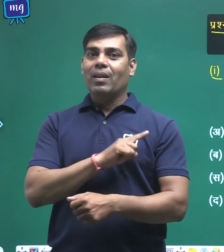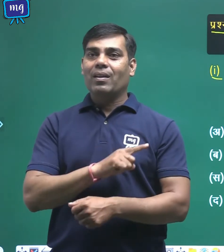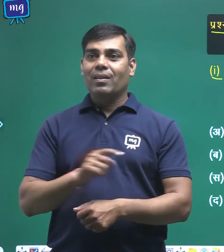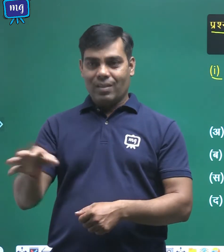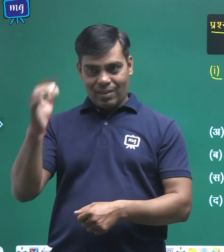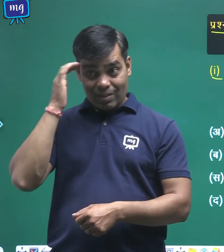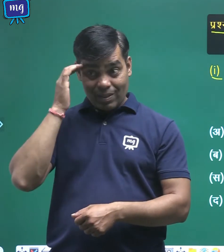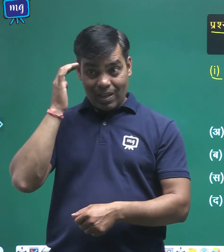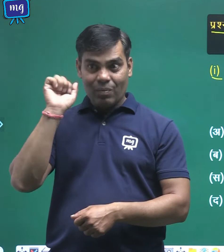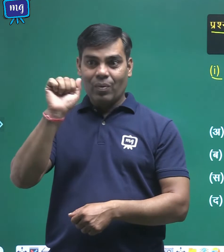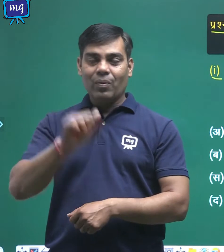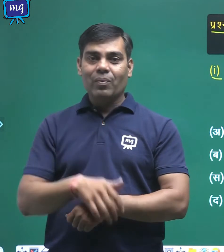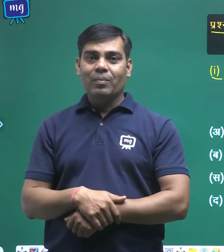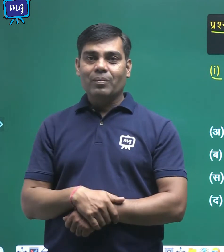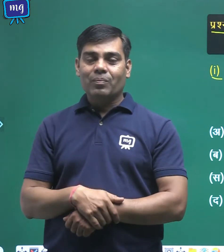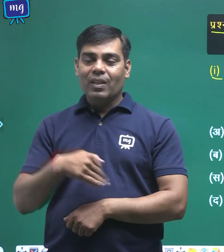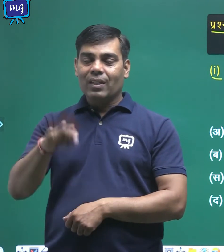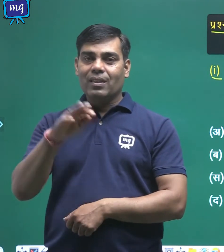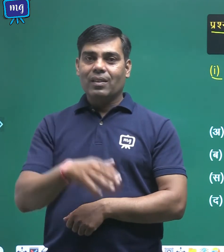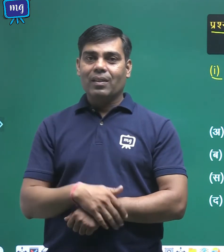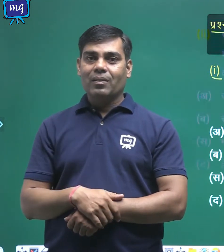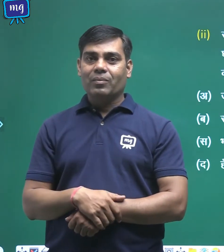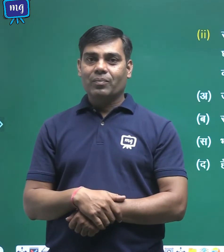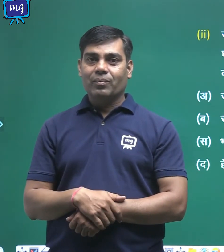समझ आया आपको? आगे चलें।